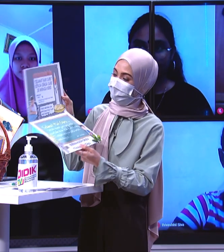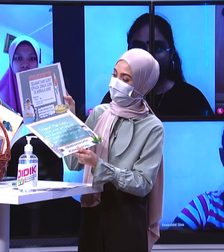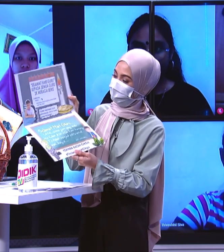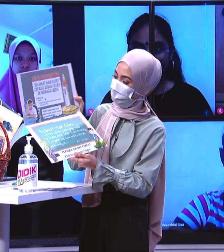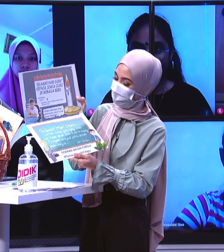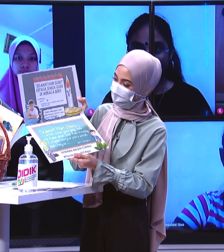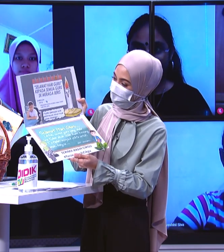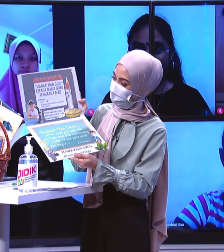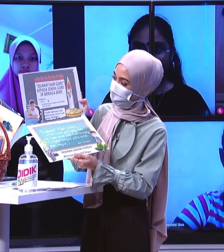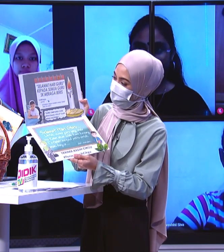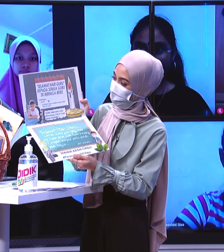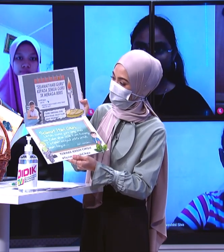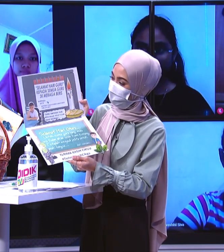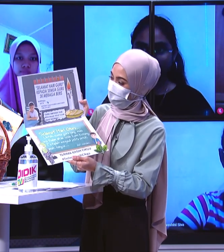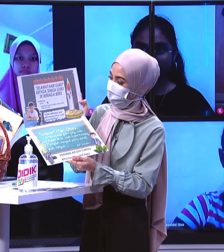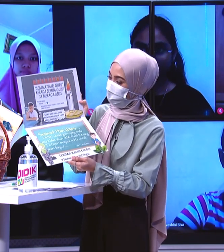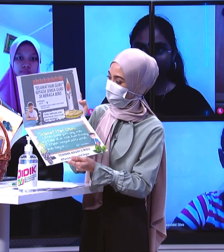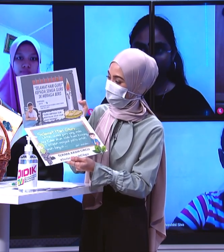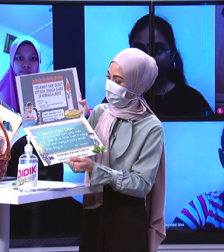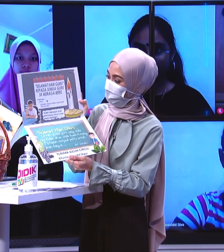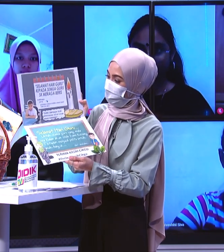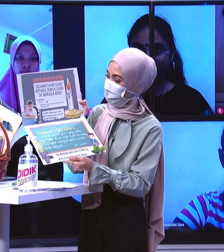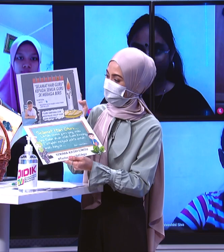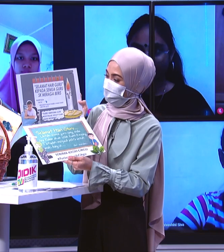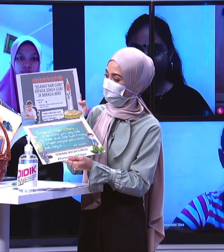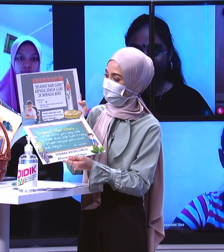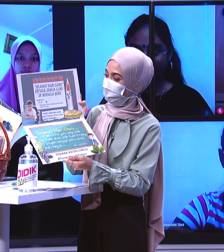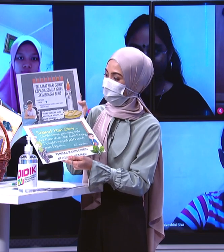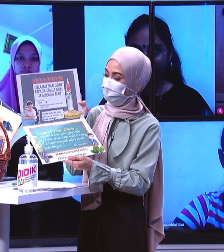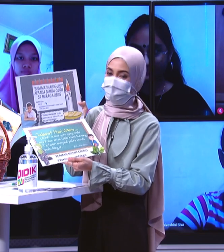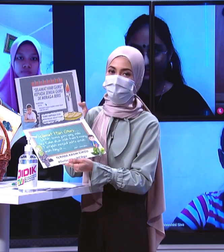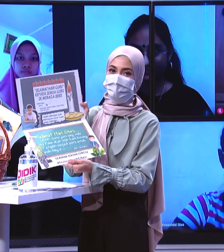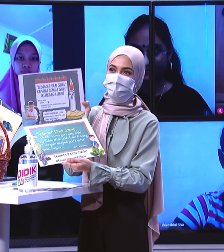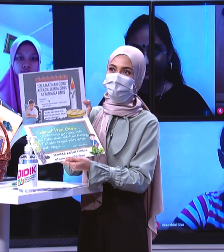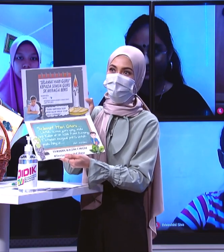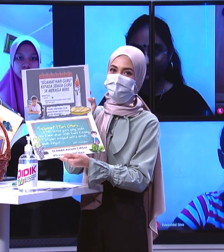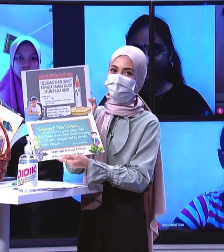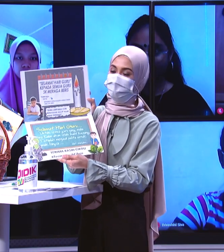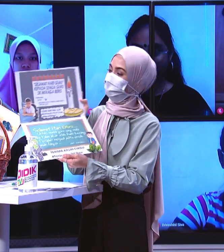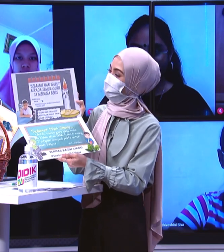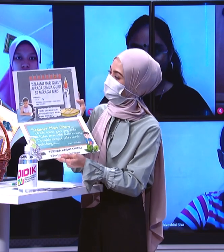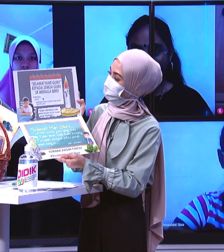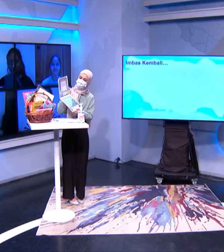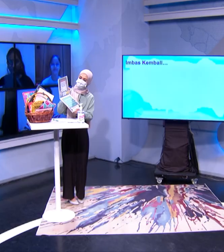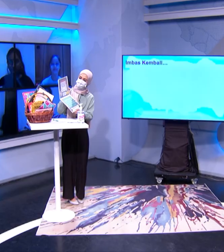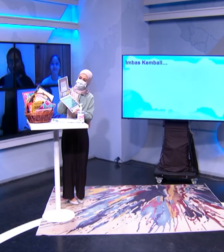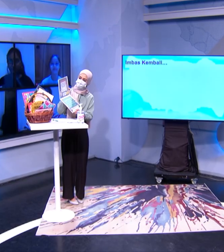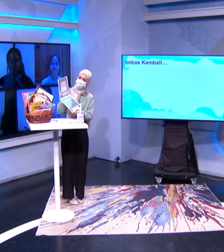daripada adik Muhammad Hasan naqib bin Ahmad Tarmizi kelas 3 Ibnu Sina Terima kasih di atas ucapan selamat